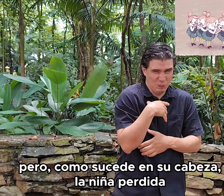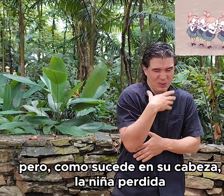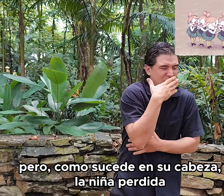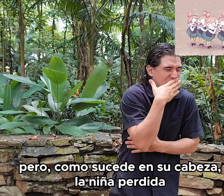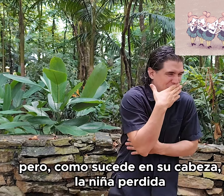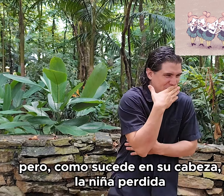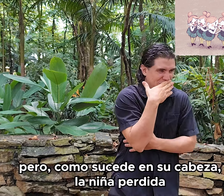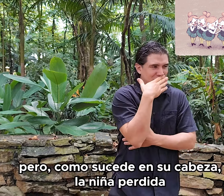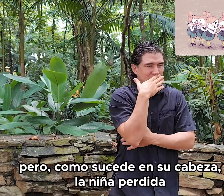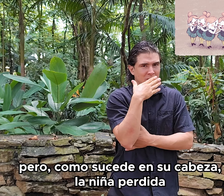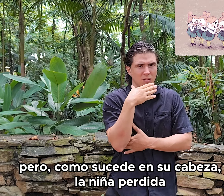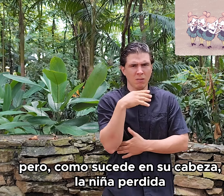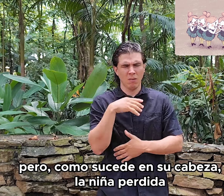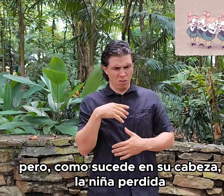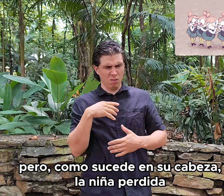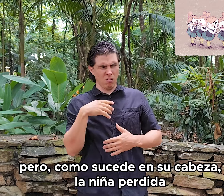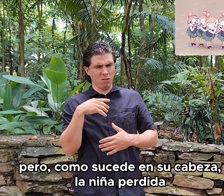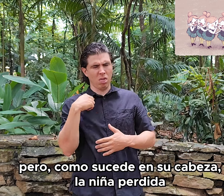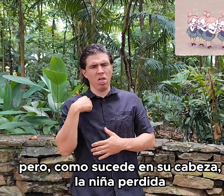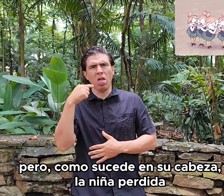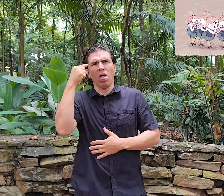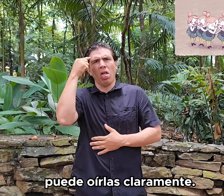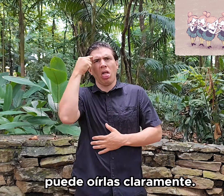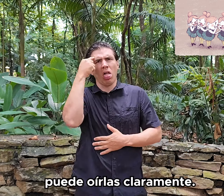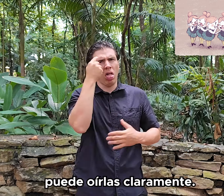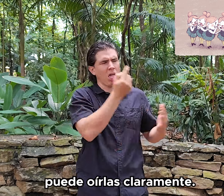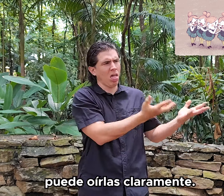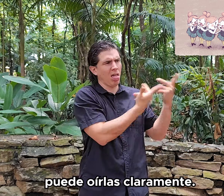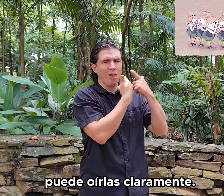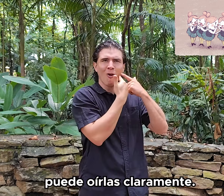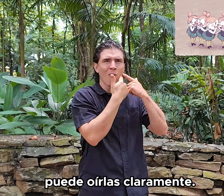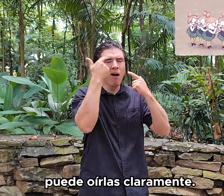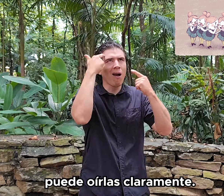como sucede en su cabeza, la niña perdida puede oírlas claramente.